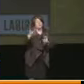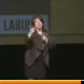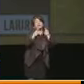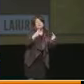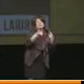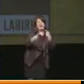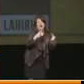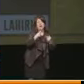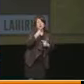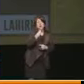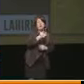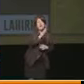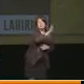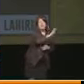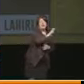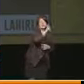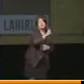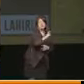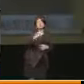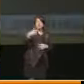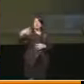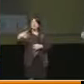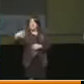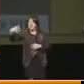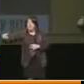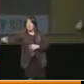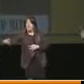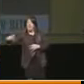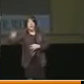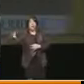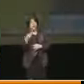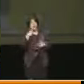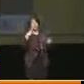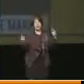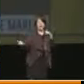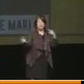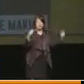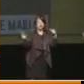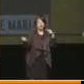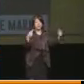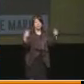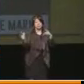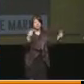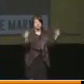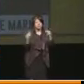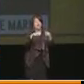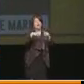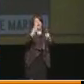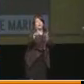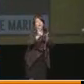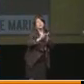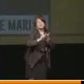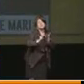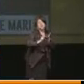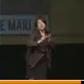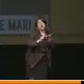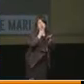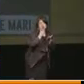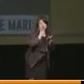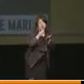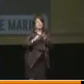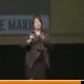fra Walter City e Michele Mari e poi abbiamo un sacco di scrittori scrittrici italiani io ne dico qualcuno perché non come dire sono 1200